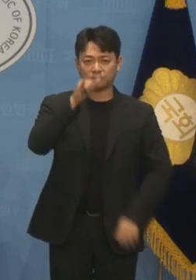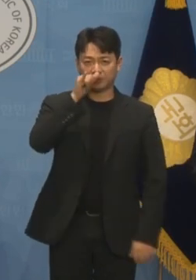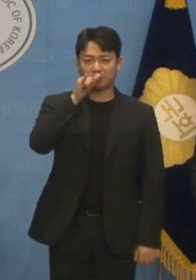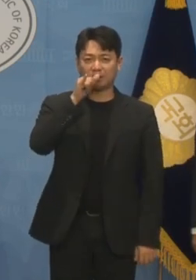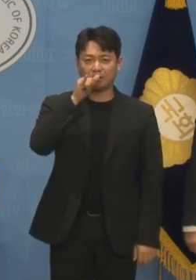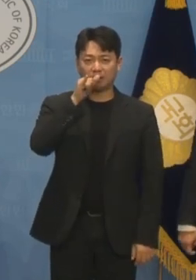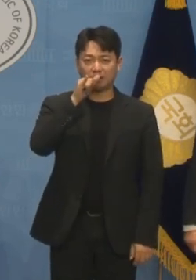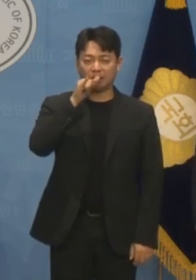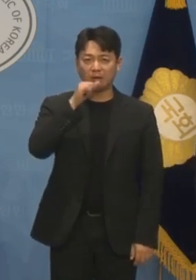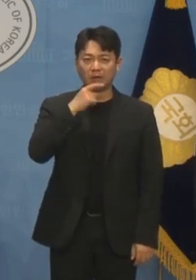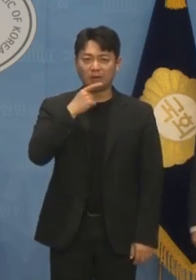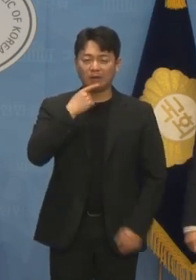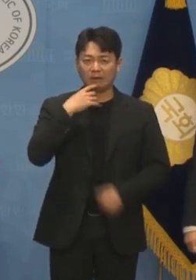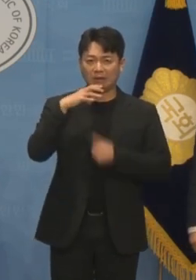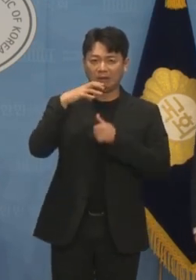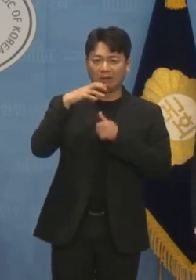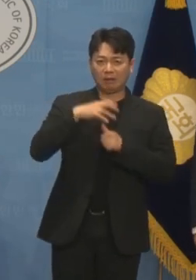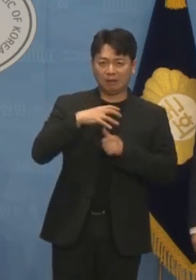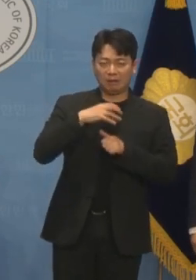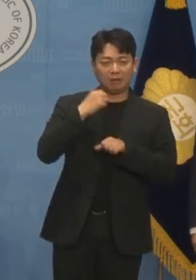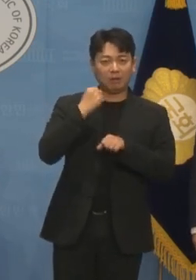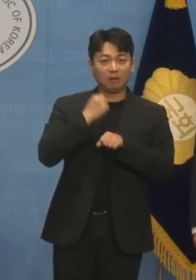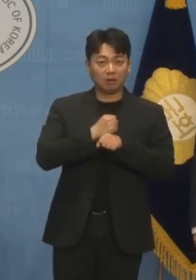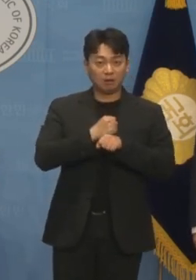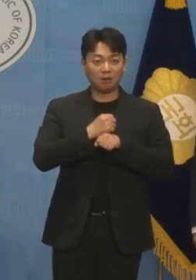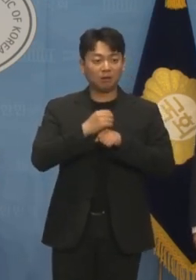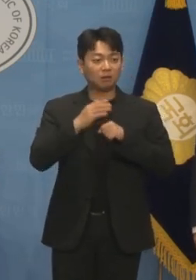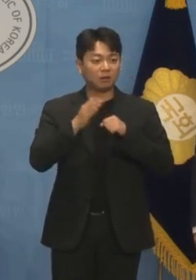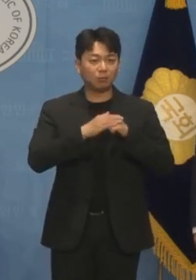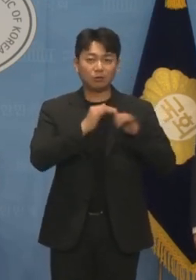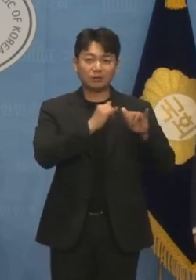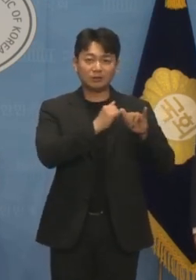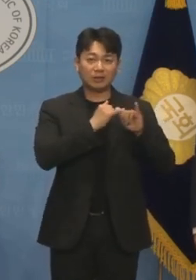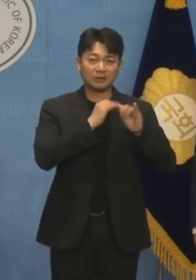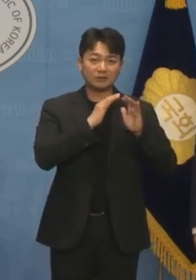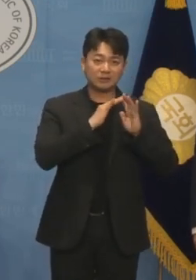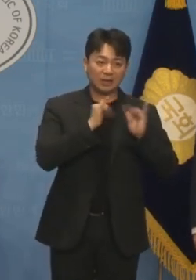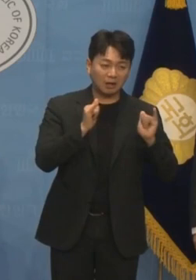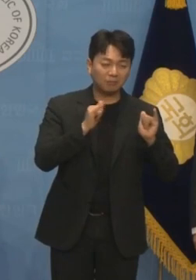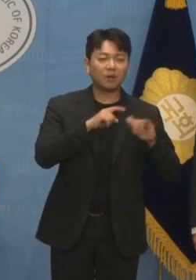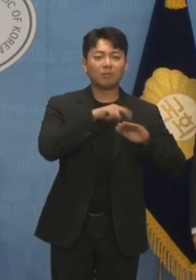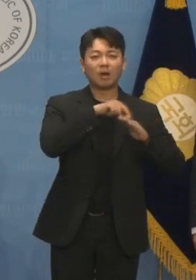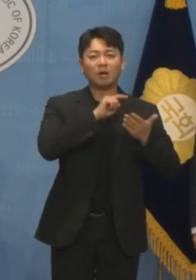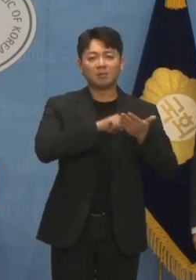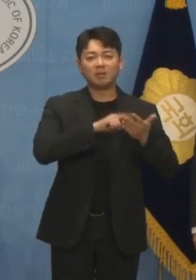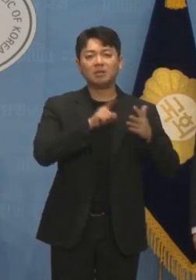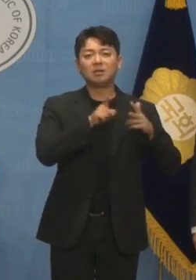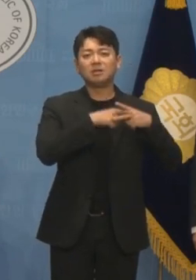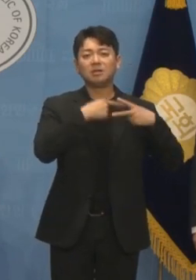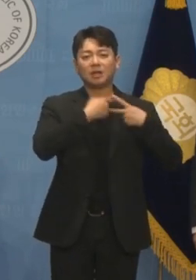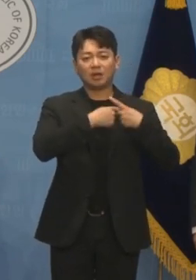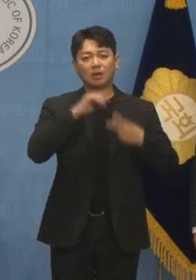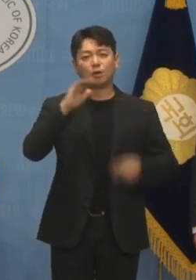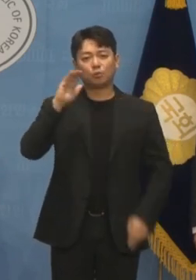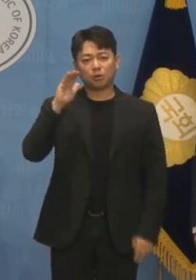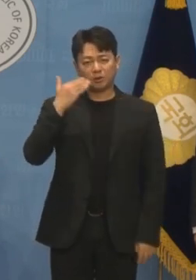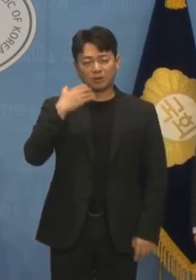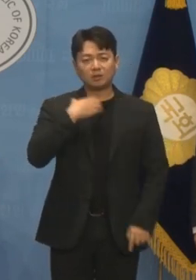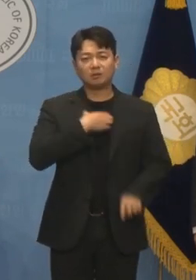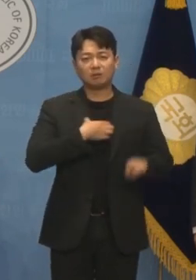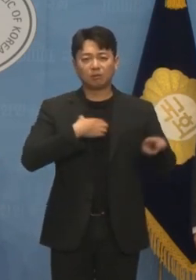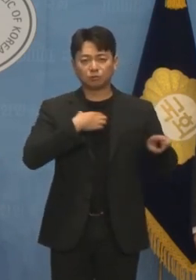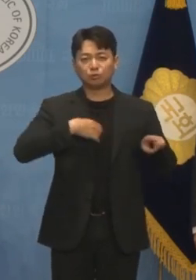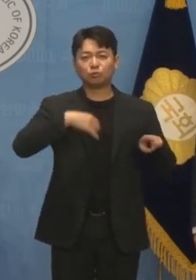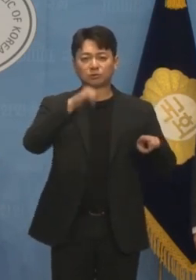당하는 기분 창문밖으로 뛰어내리는 사람의 심정을 이해하겠다는 토로하는 경우도 있습니다